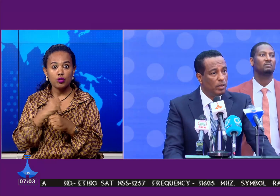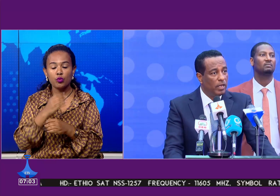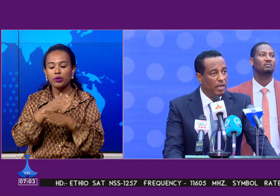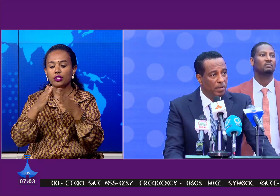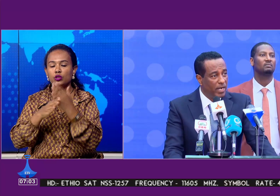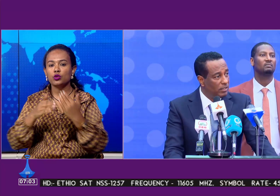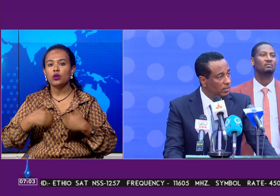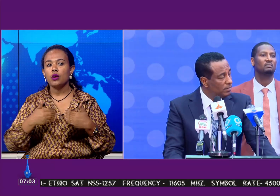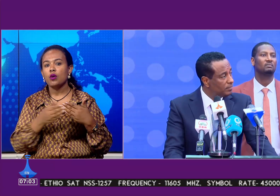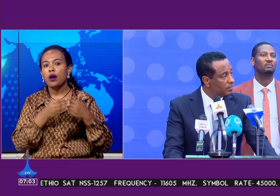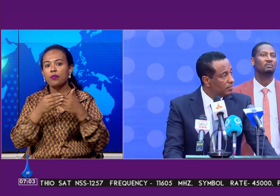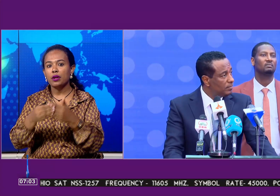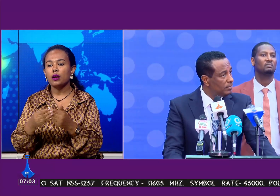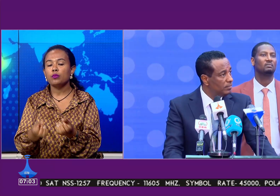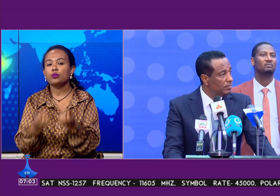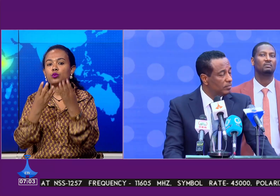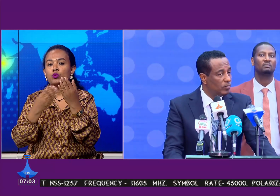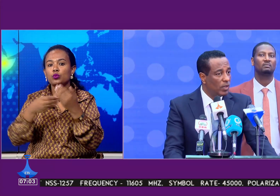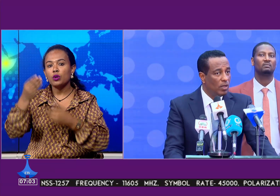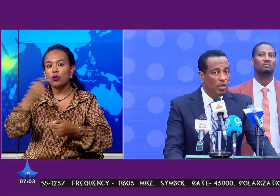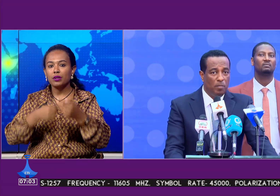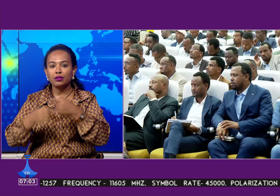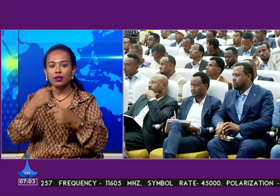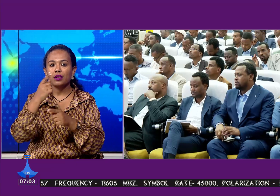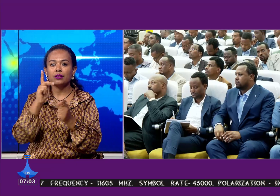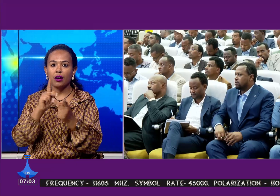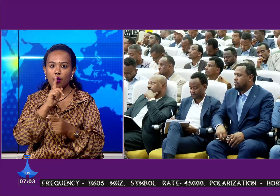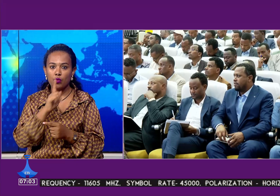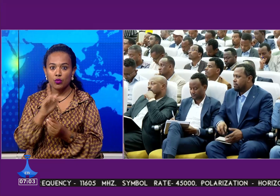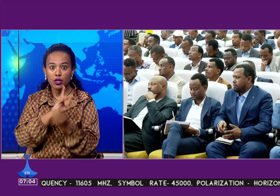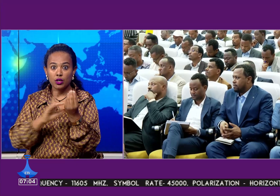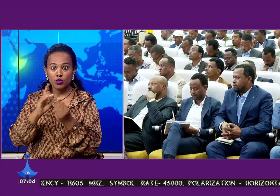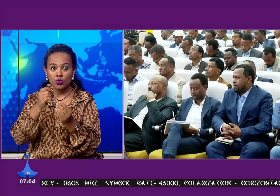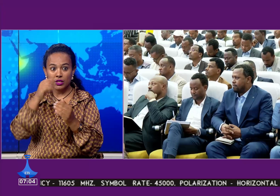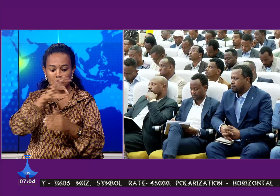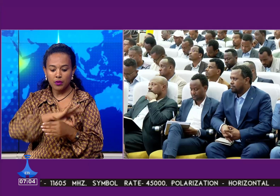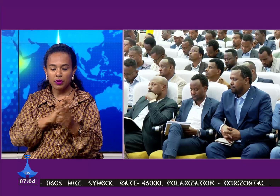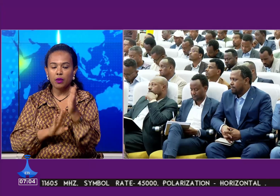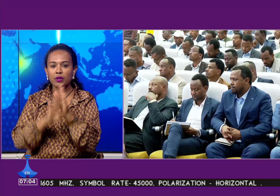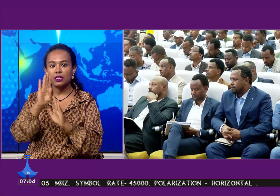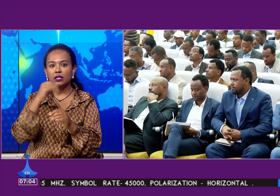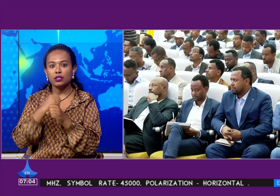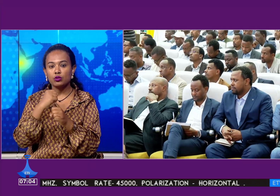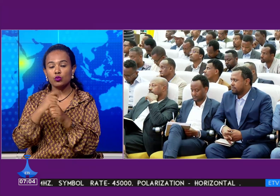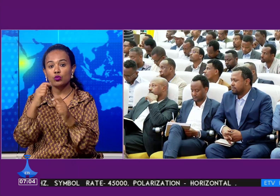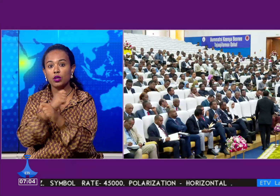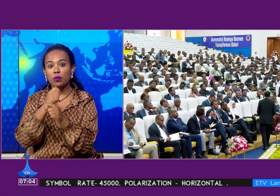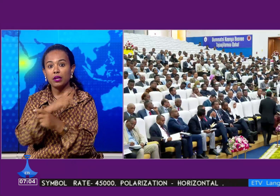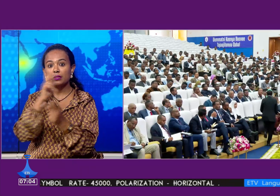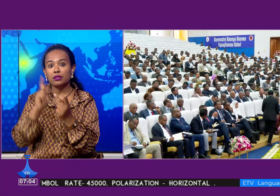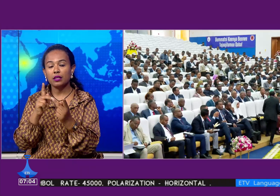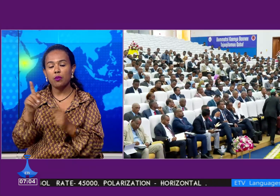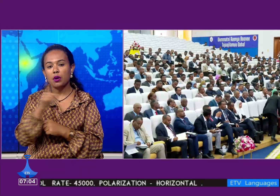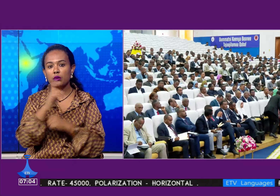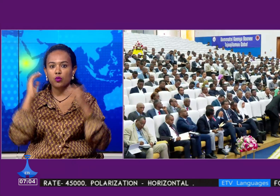በየደረጃው ያለው አመራር በብዙ ውጣ ውረድ ያሳካው ነው። የክልሉን ገቢ ለማሳደግ የተሰሩ ተግባራት ስኬታማ እንደሆኑም